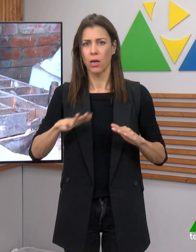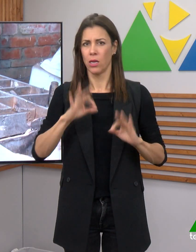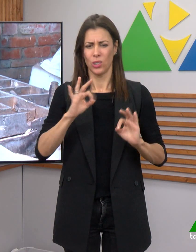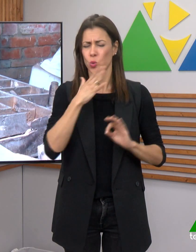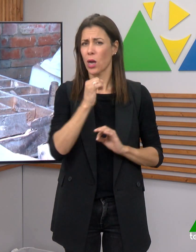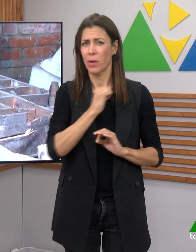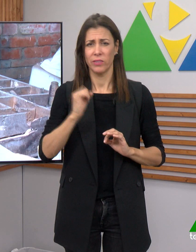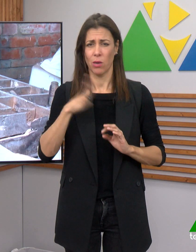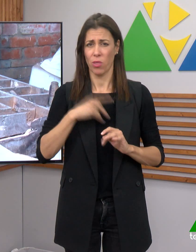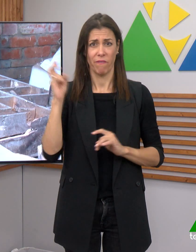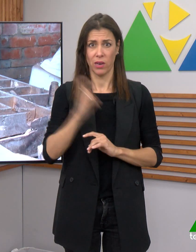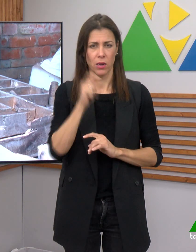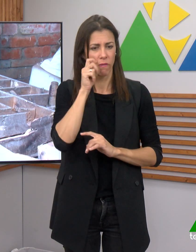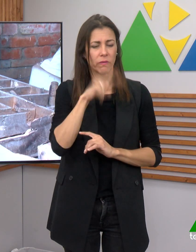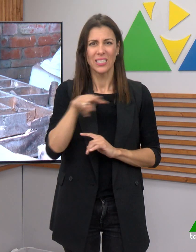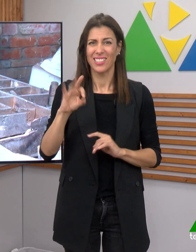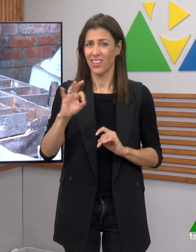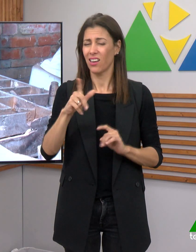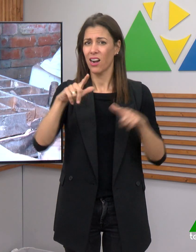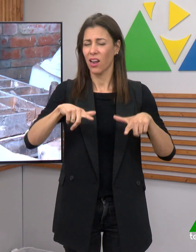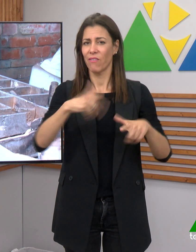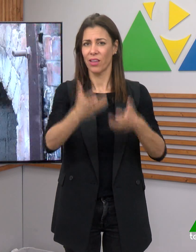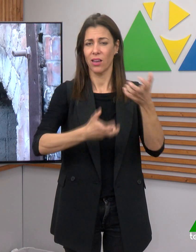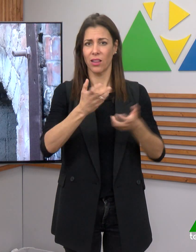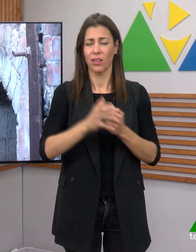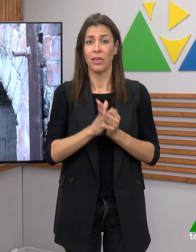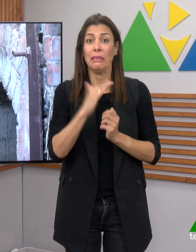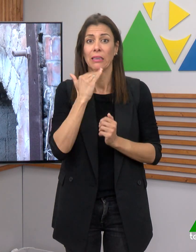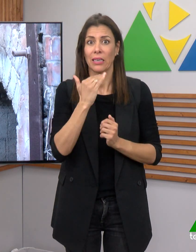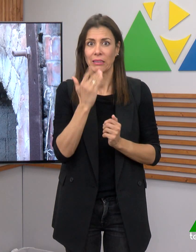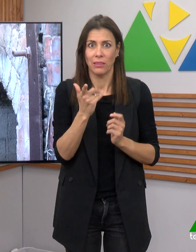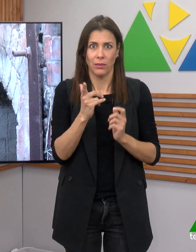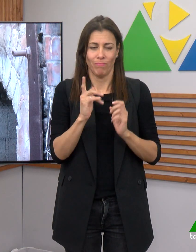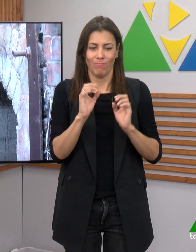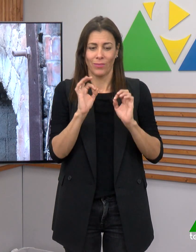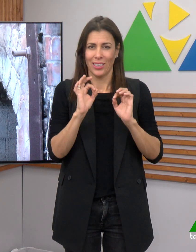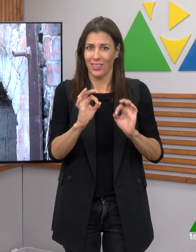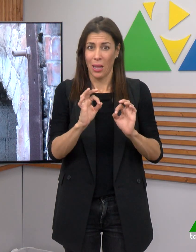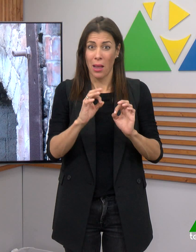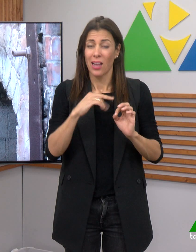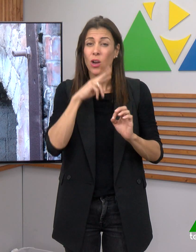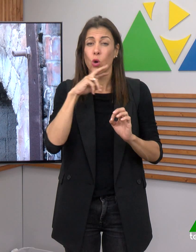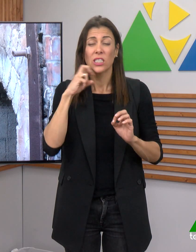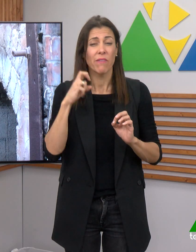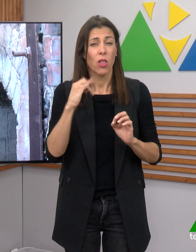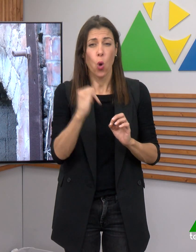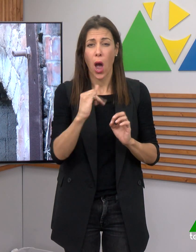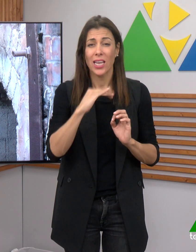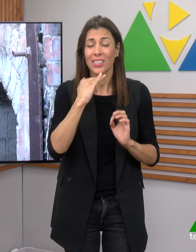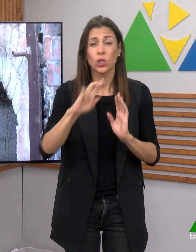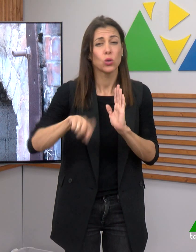visitar esta nave de calderas, que prácticamente están intactas, prácticamente se han conservado casi al